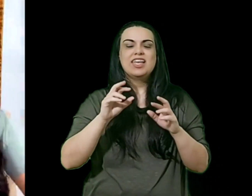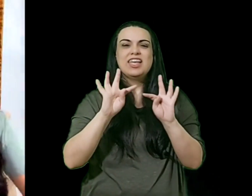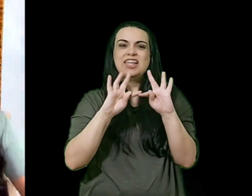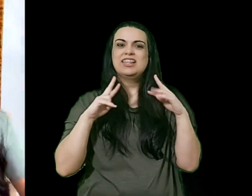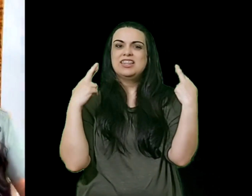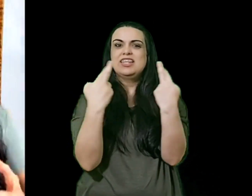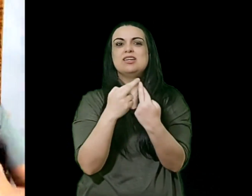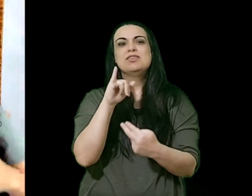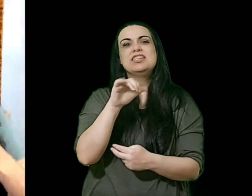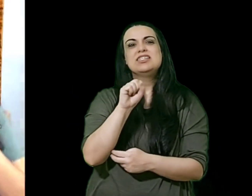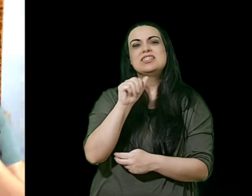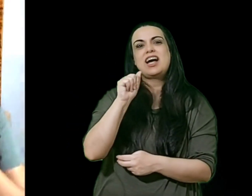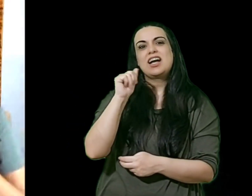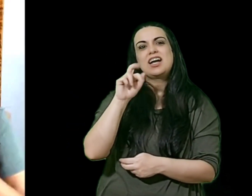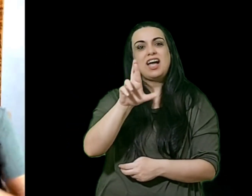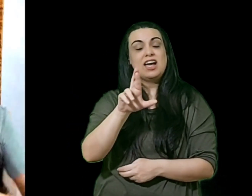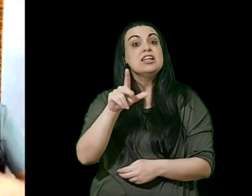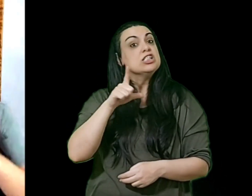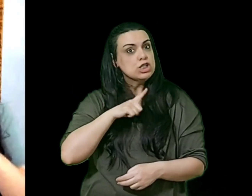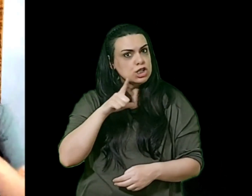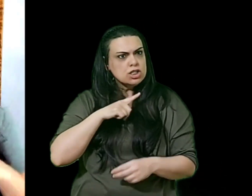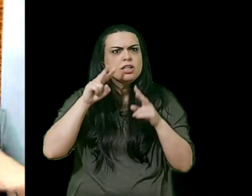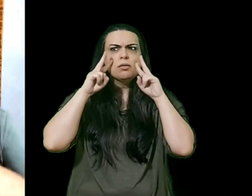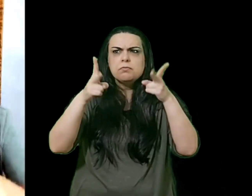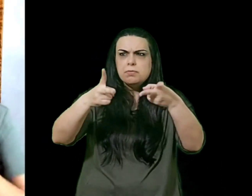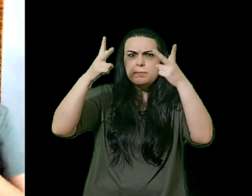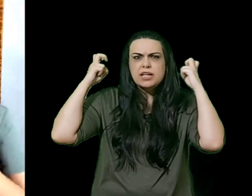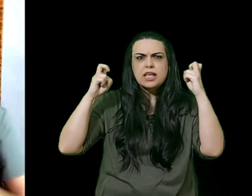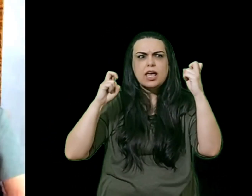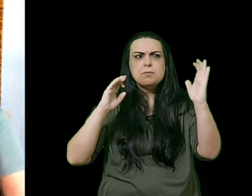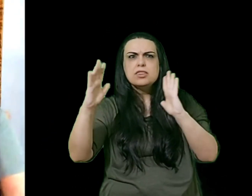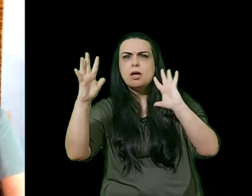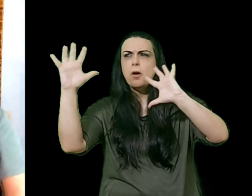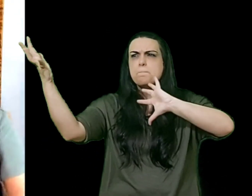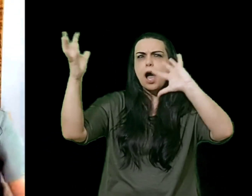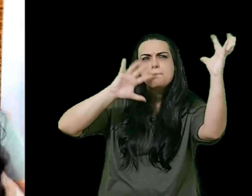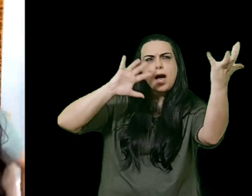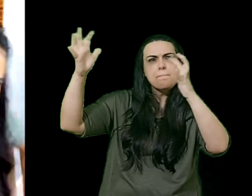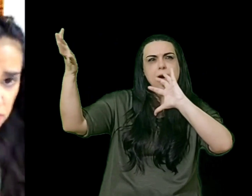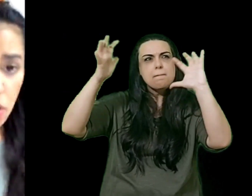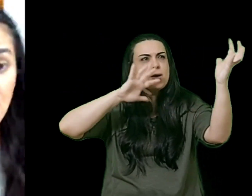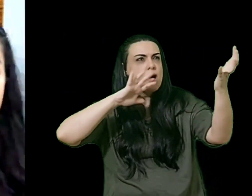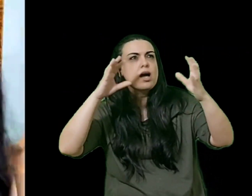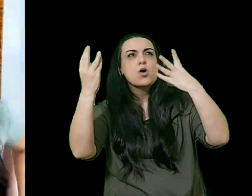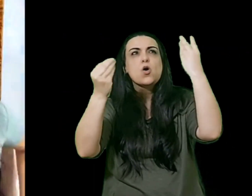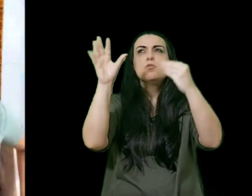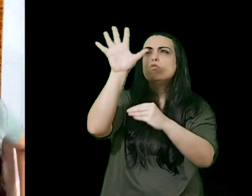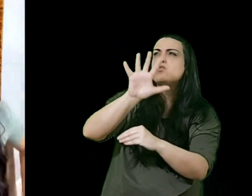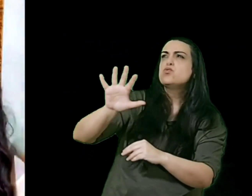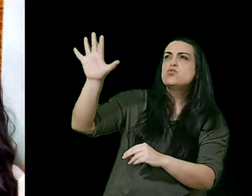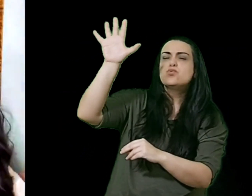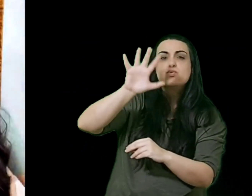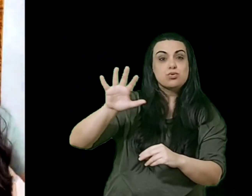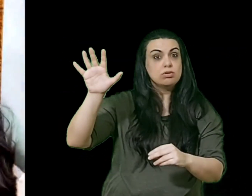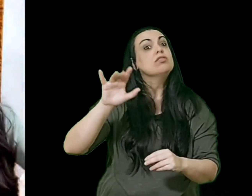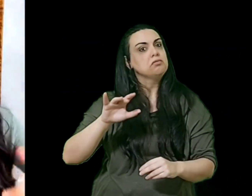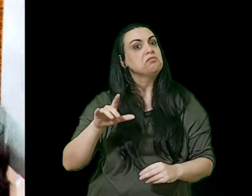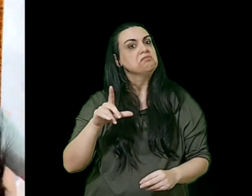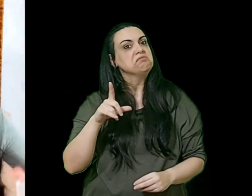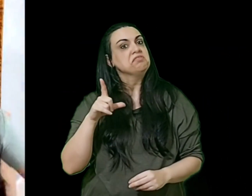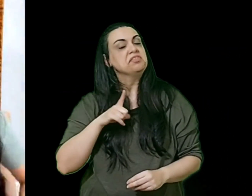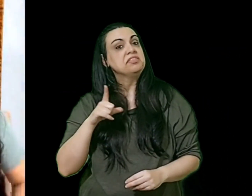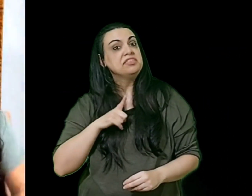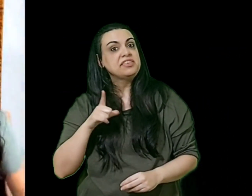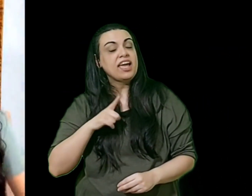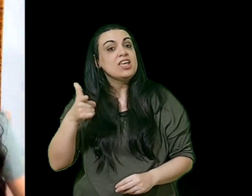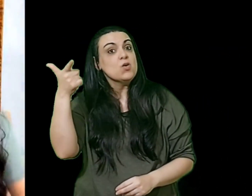discernimento do tempo e das estações. E isso dava para eles uma vantagem muito grande sobre